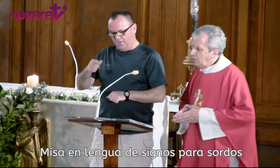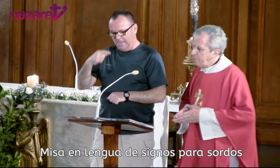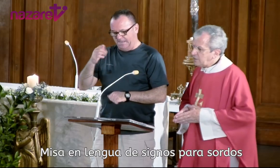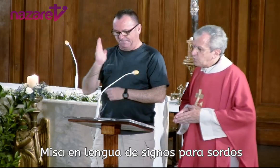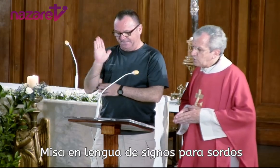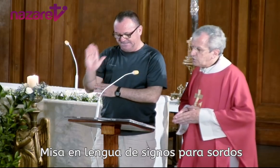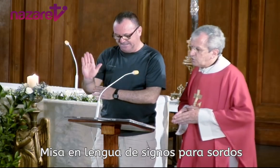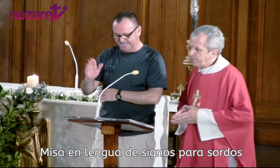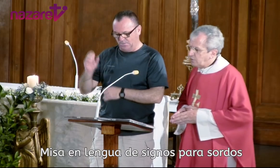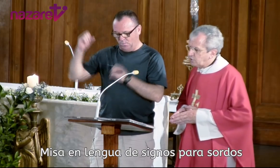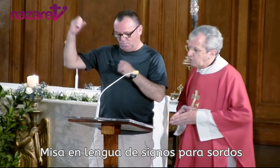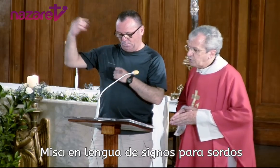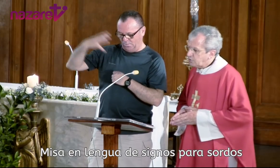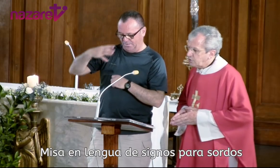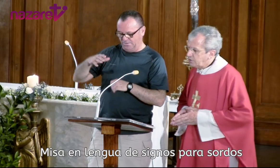Ilumine su rostro sobre nosotros.